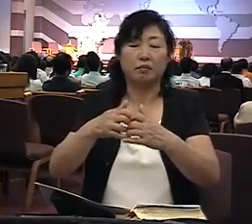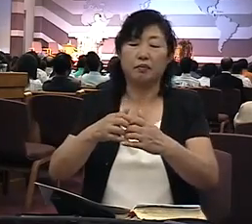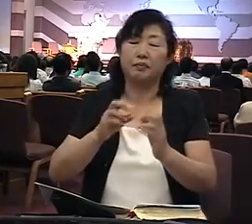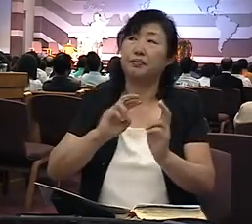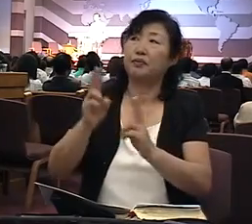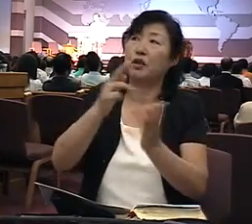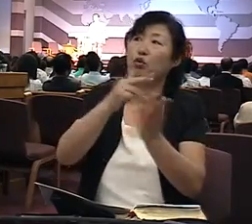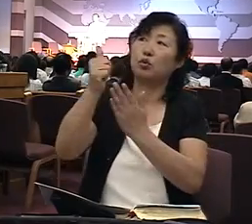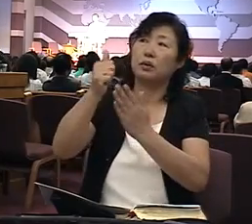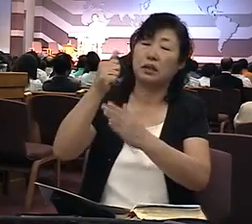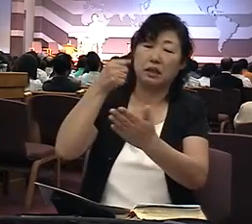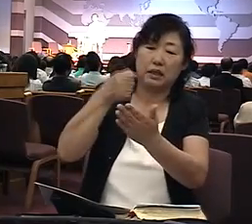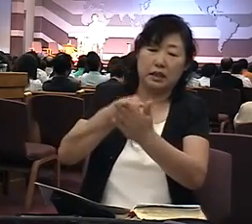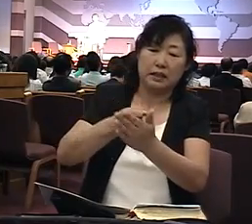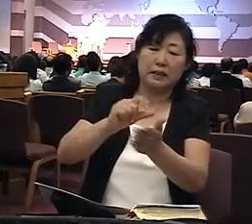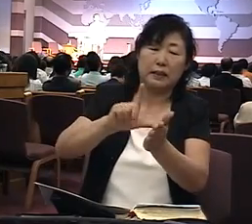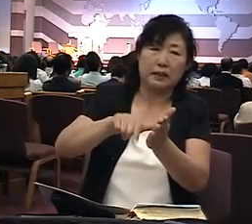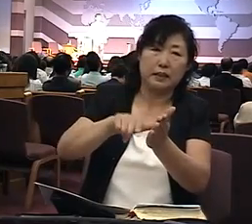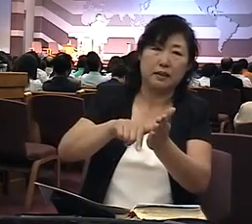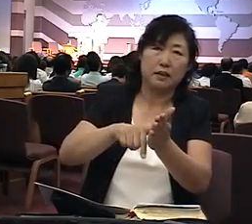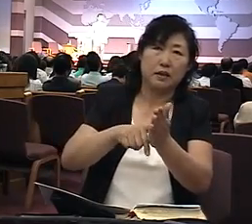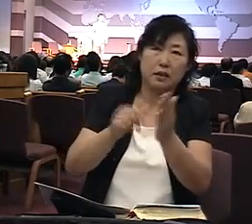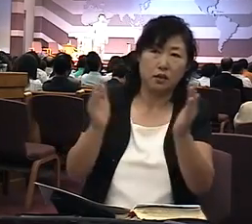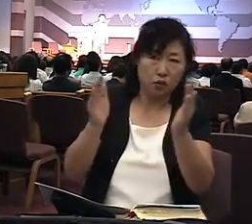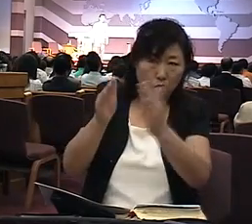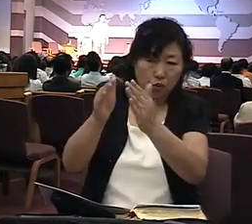주님께서 결정적인 순간에 출정 명령을 내리십니다.